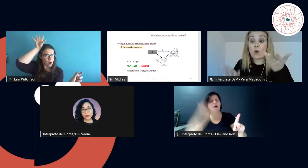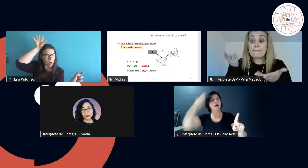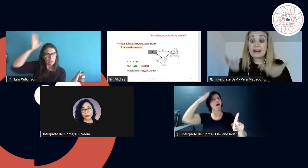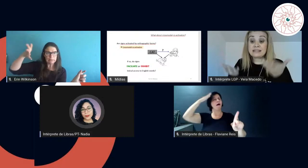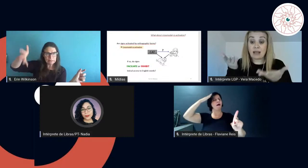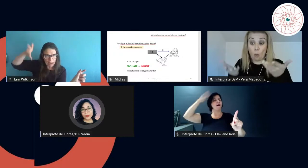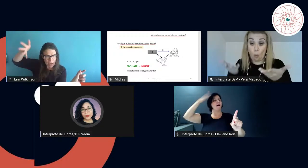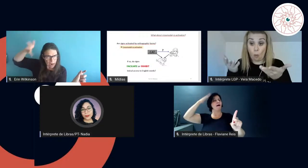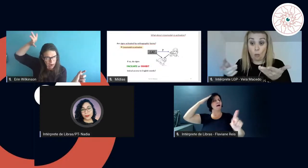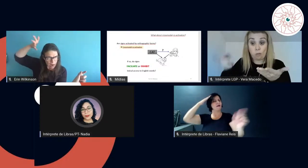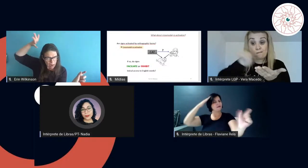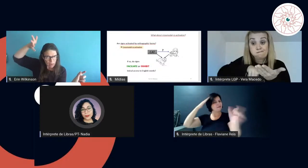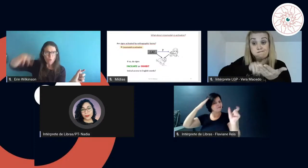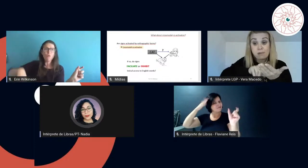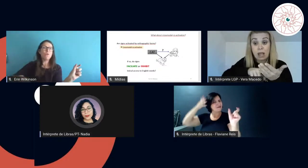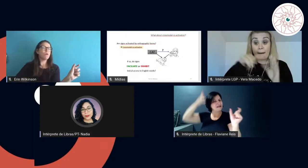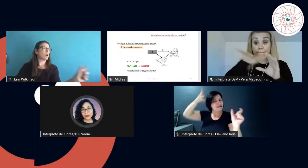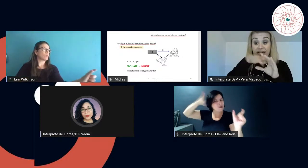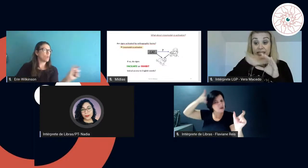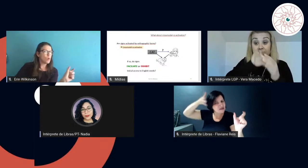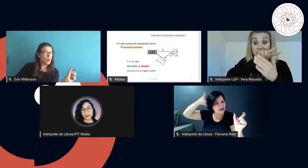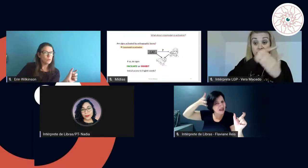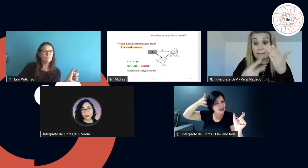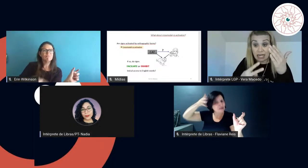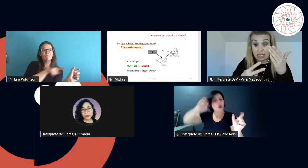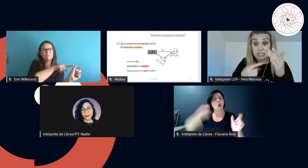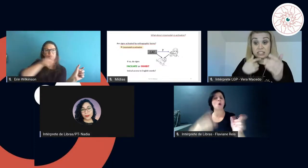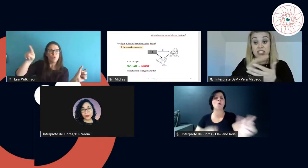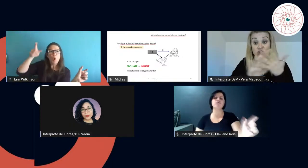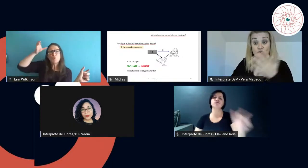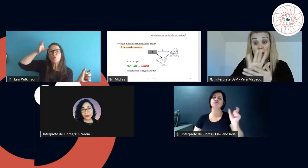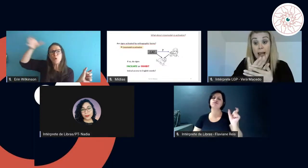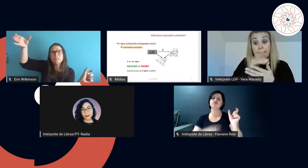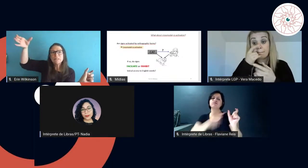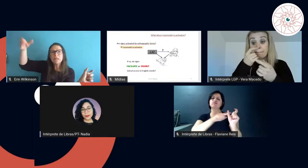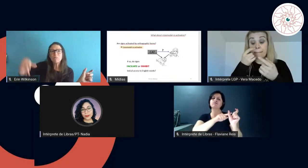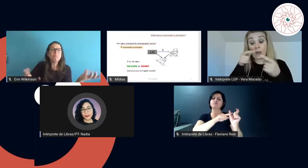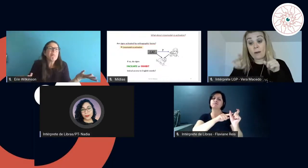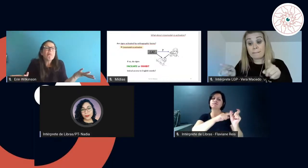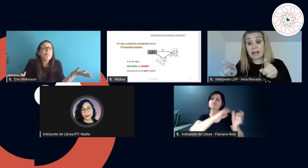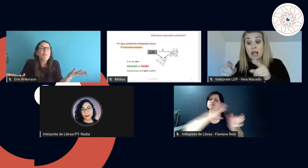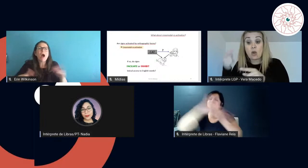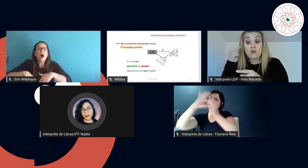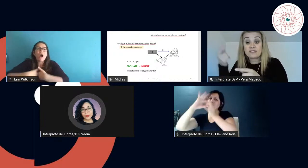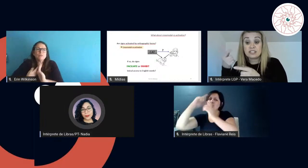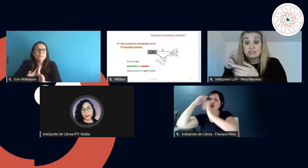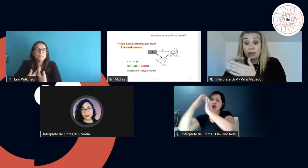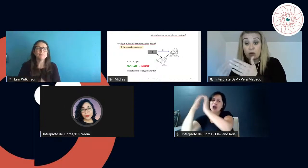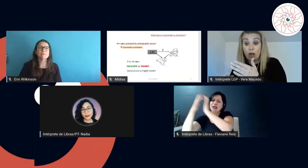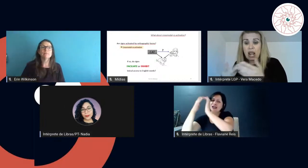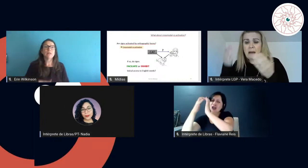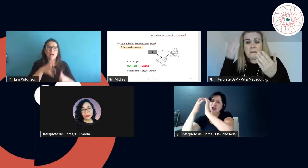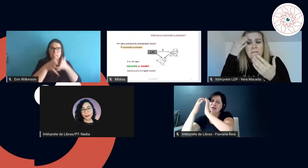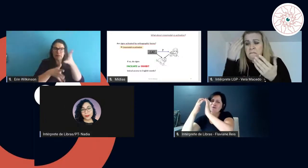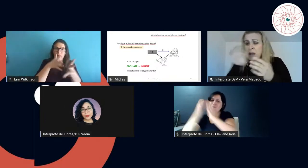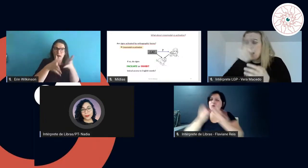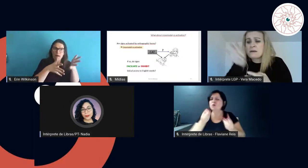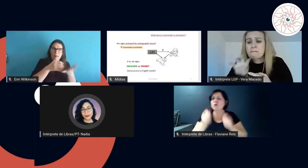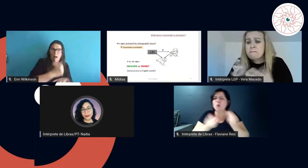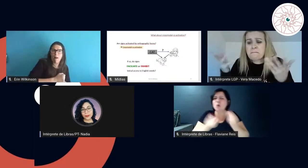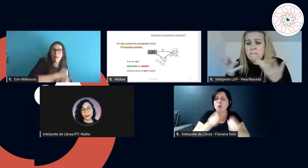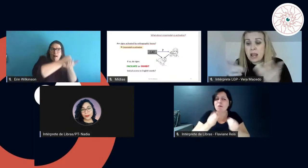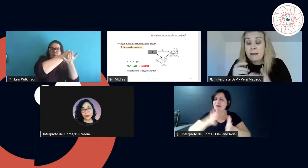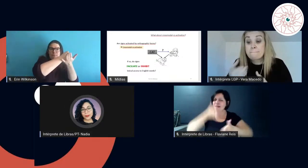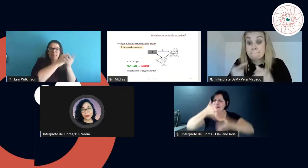com indivíduos participantes bilíngues em língua de sinais. Será que palavras